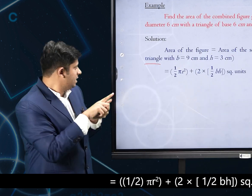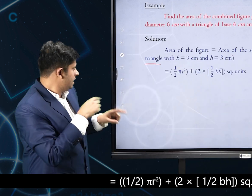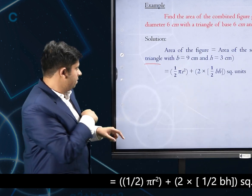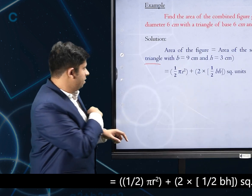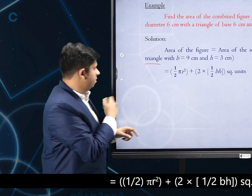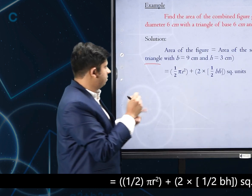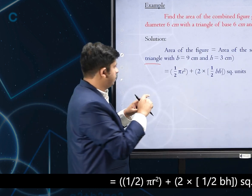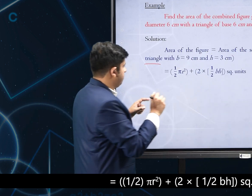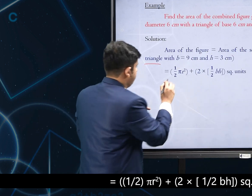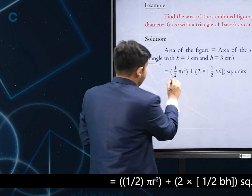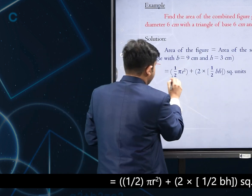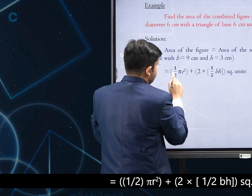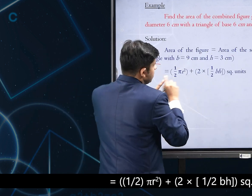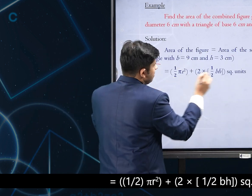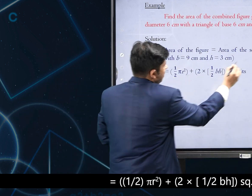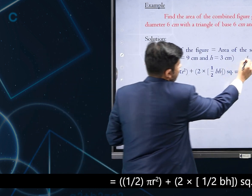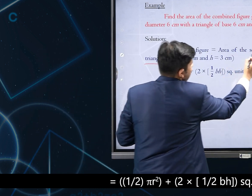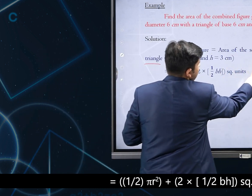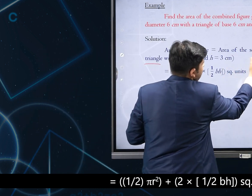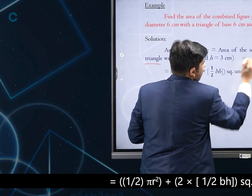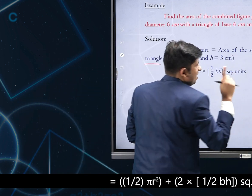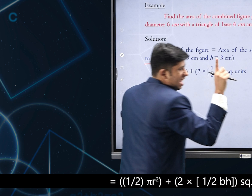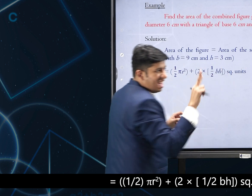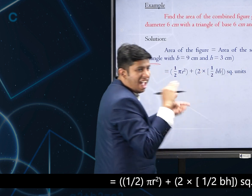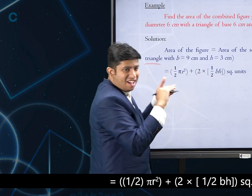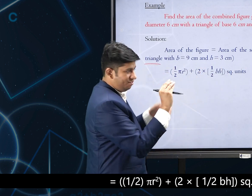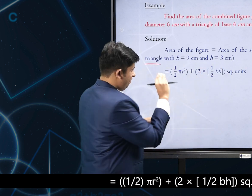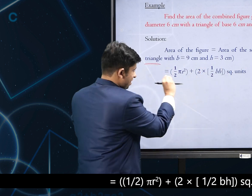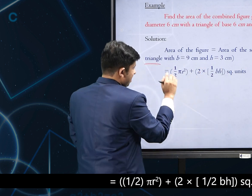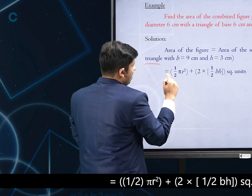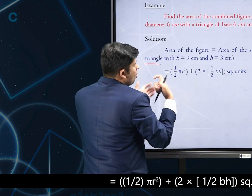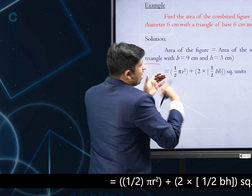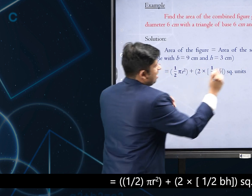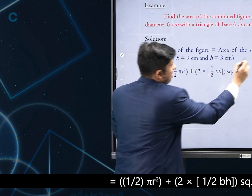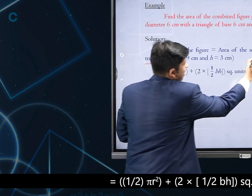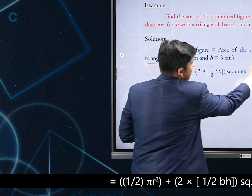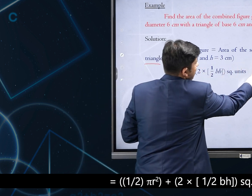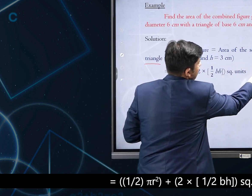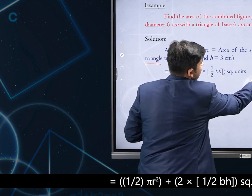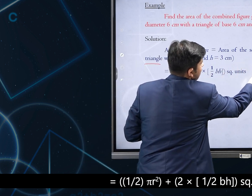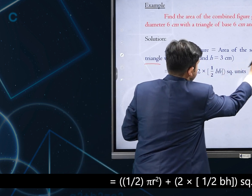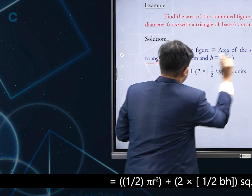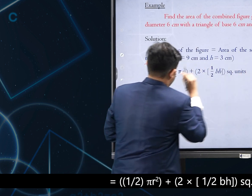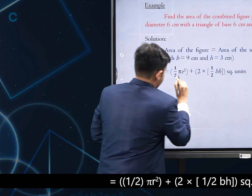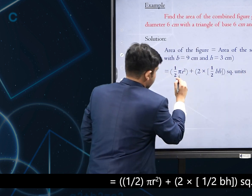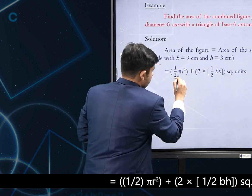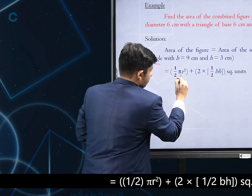= 1/2 πr² ప్లస్ 2 × 1/2 bh²